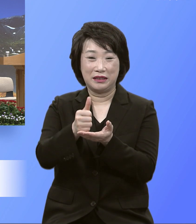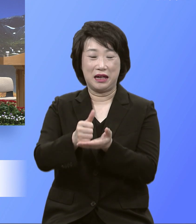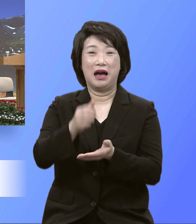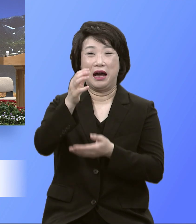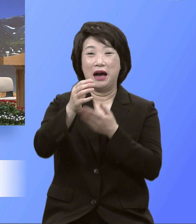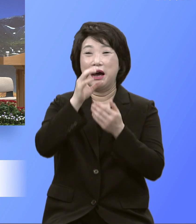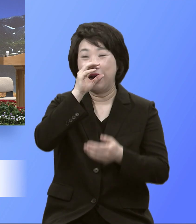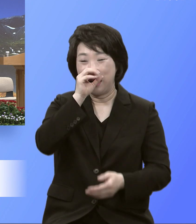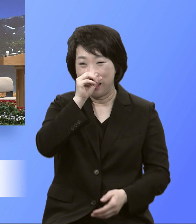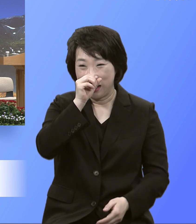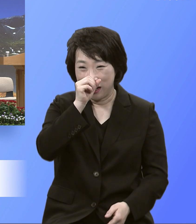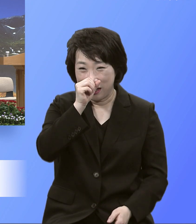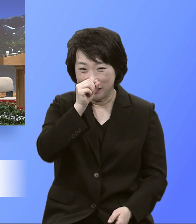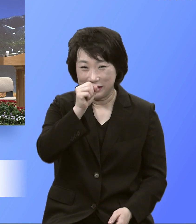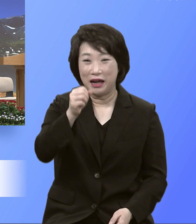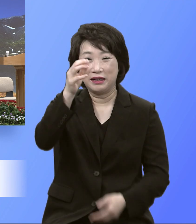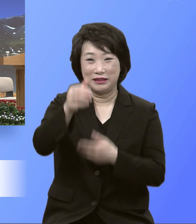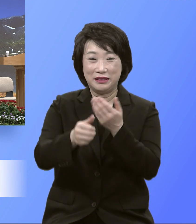좋으신